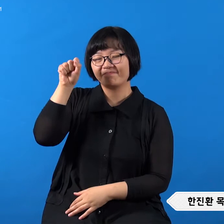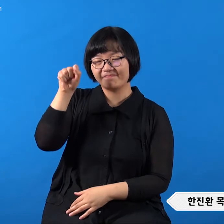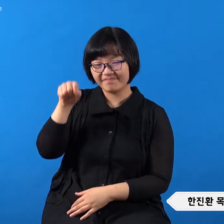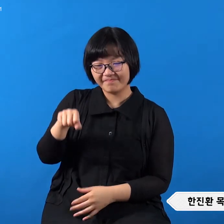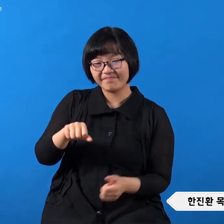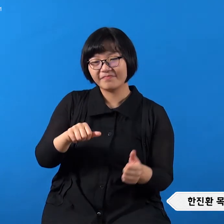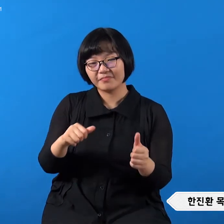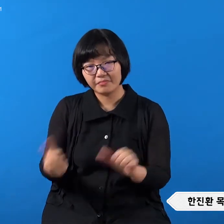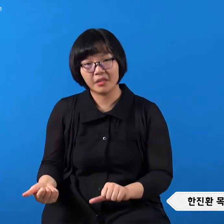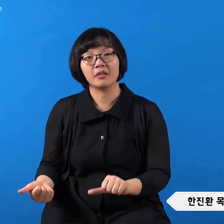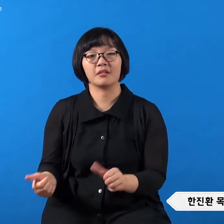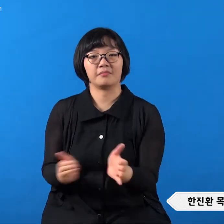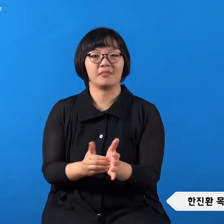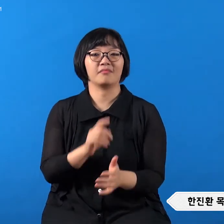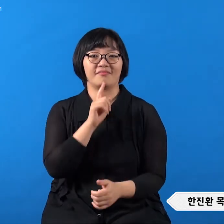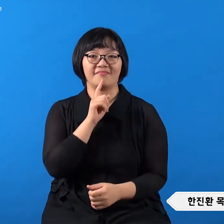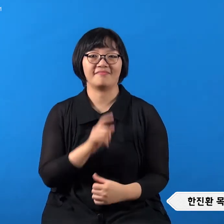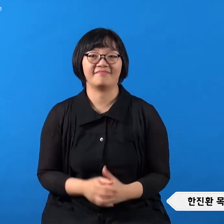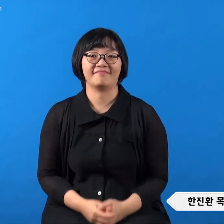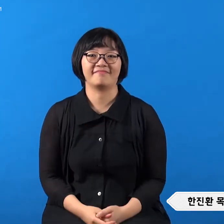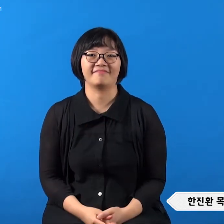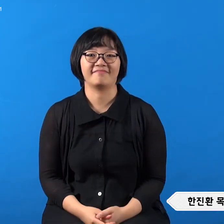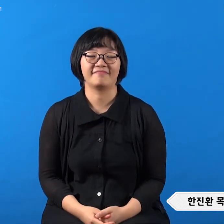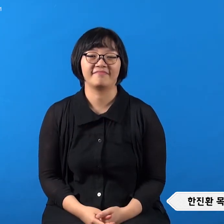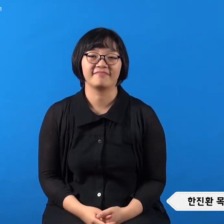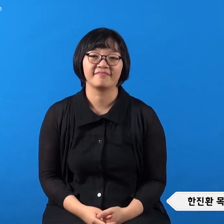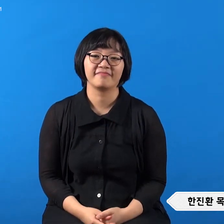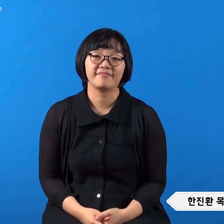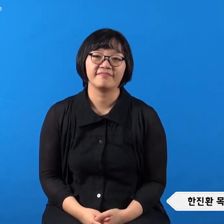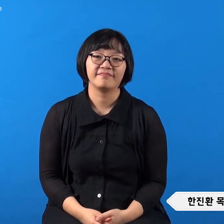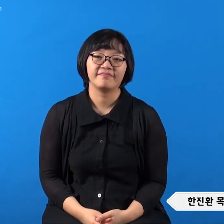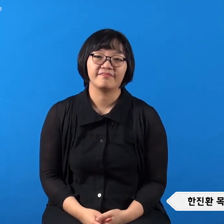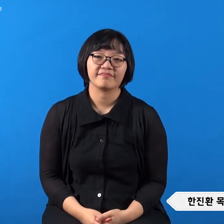하시고는 조용히 숨을 거두셨습니다.